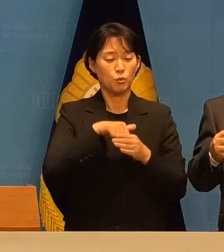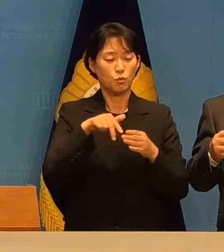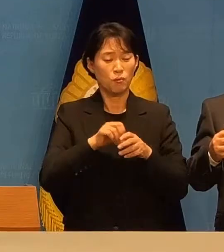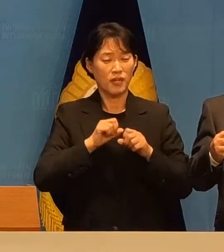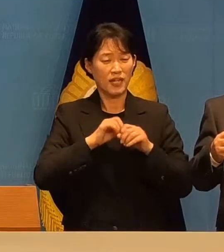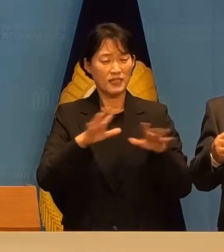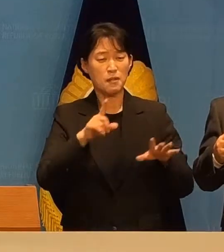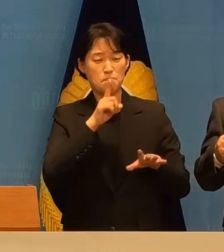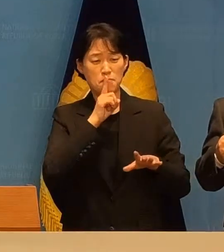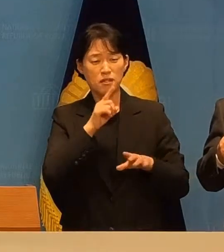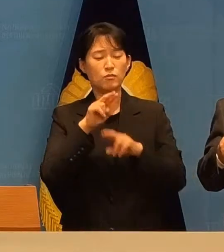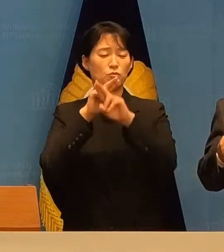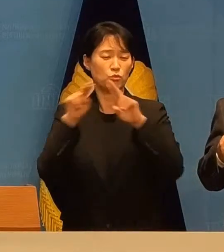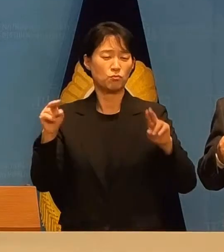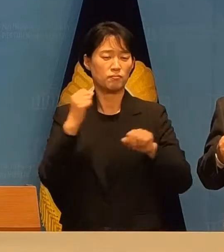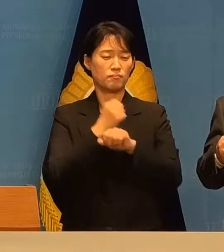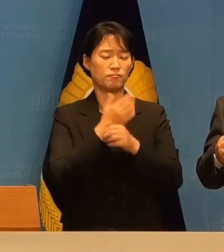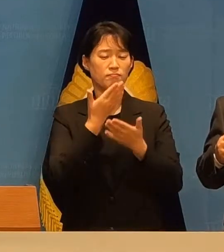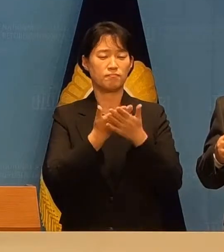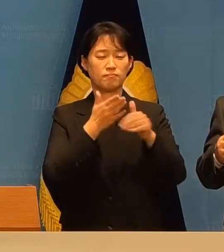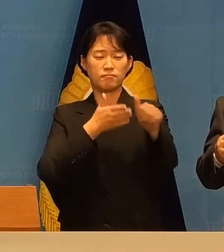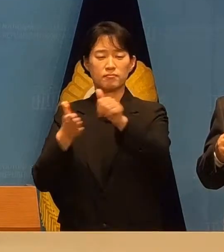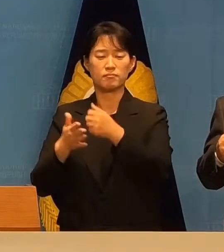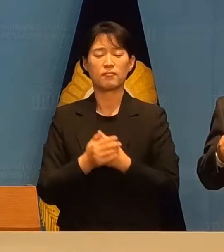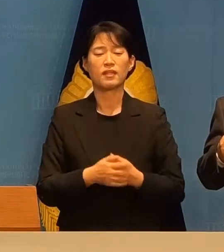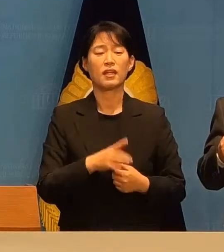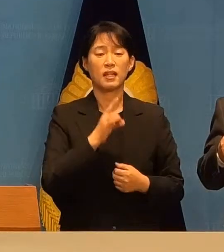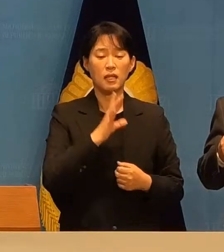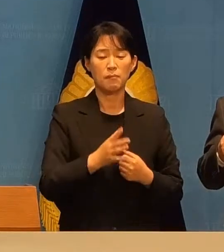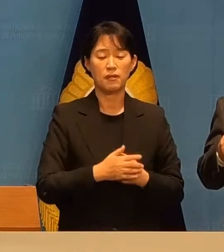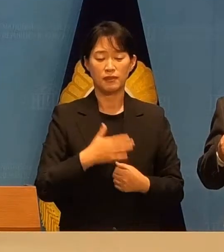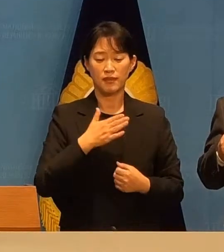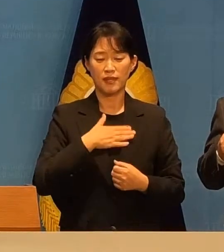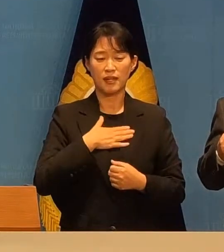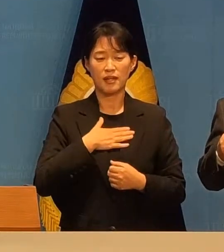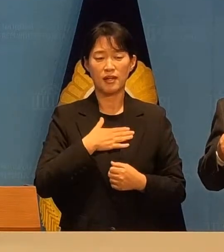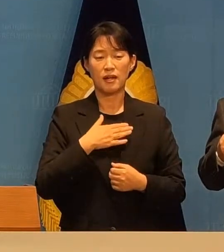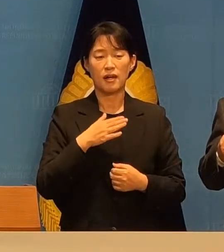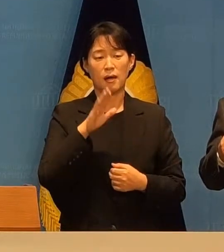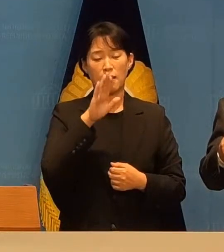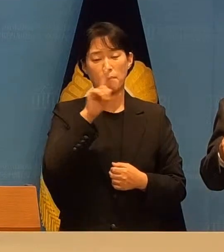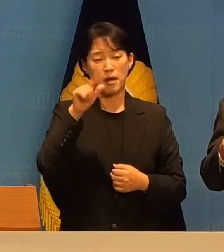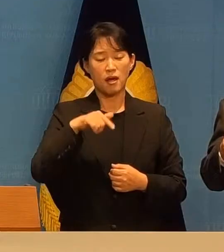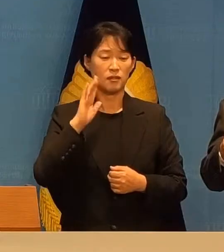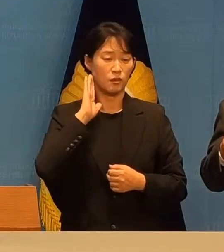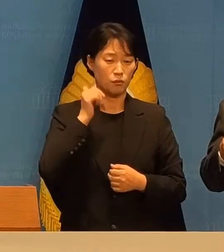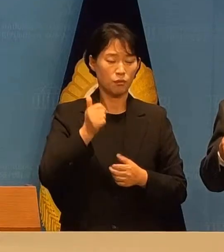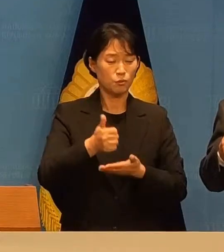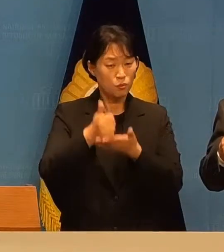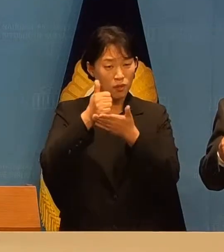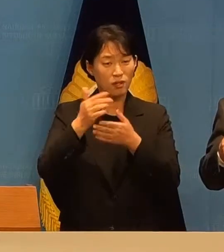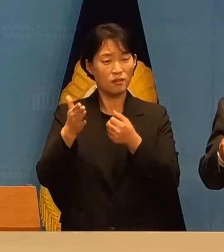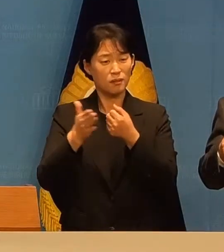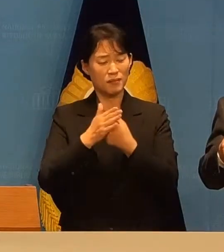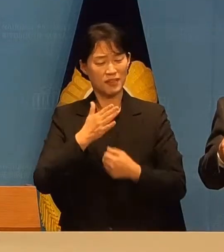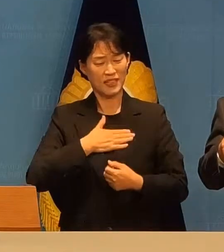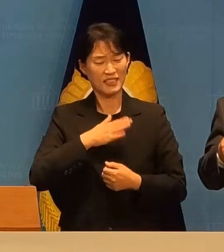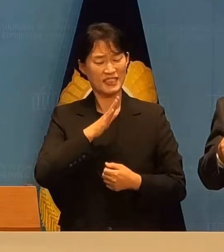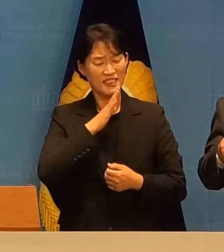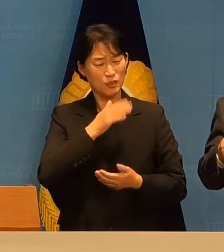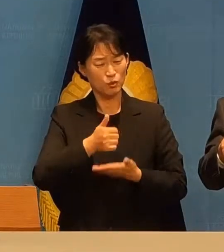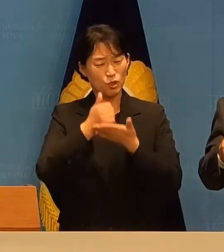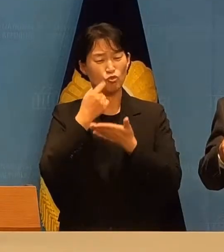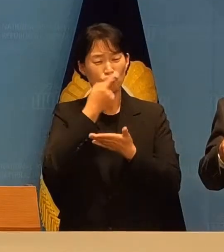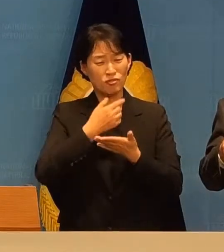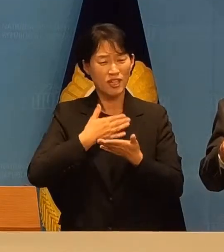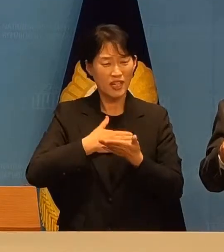발언을 취소해 주시기 바랍니다. 다만 내가 박 대통령을 존경한다 하니 진짜 존경하는 줄 알더라는